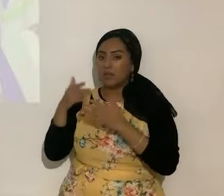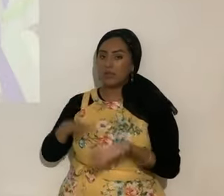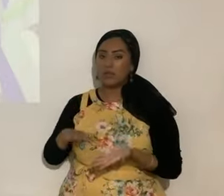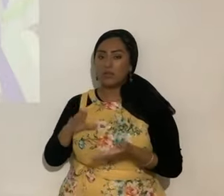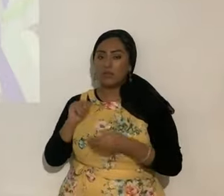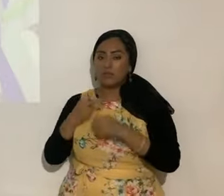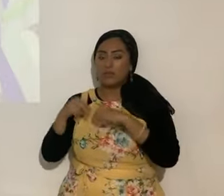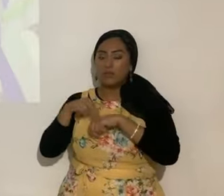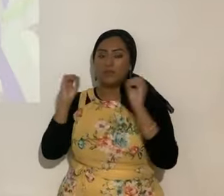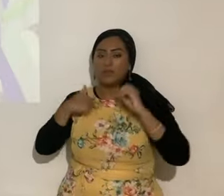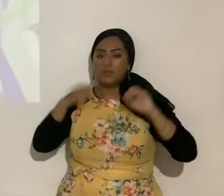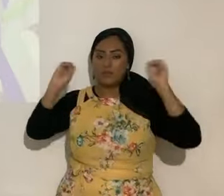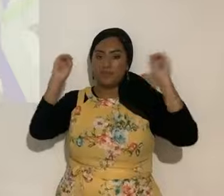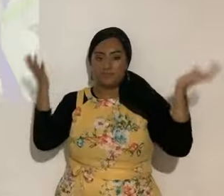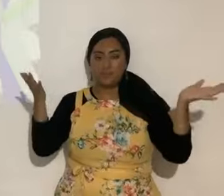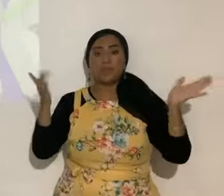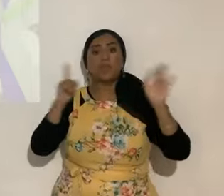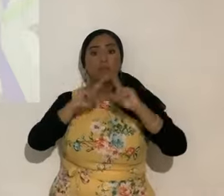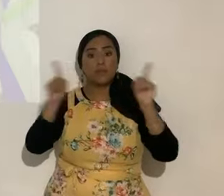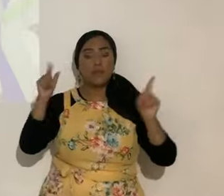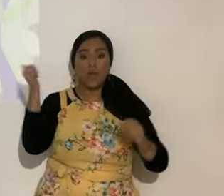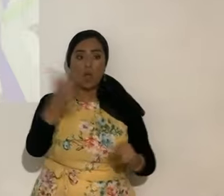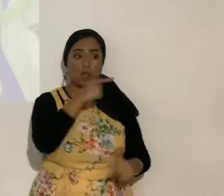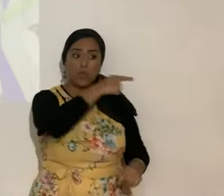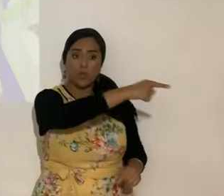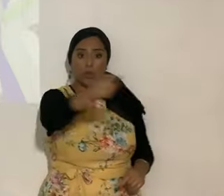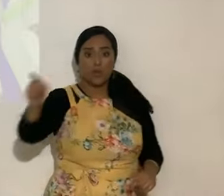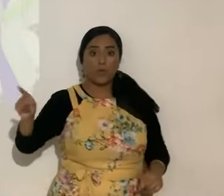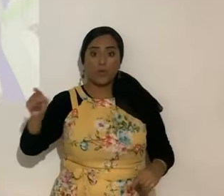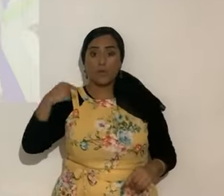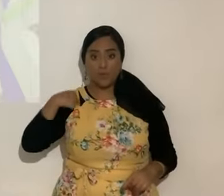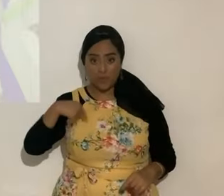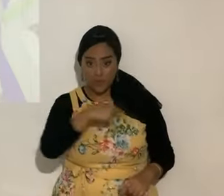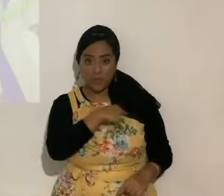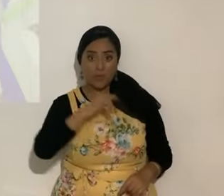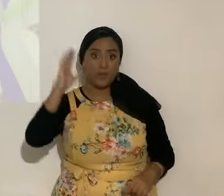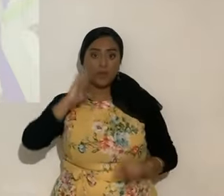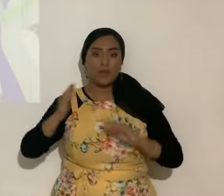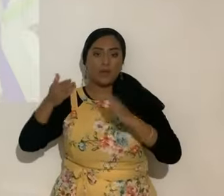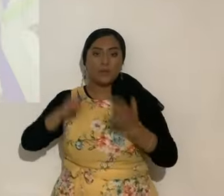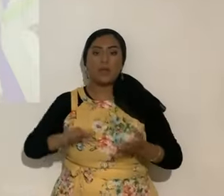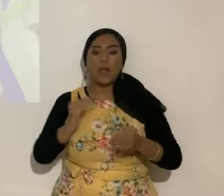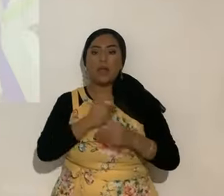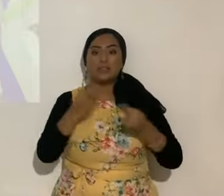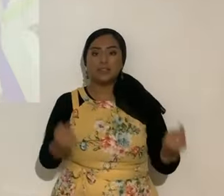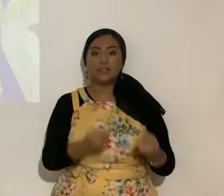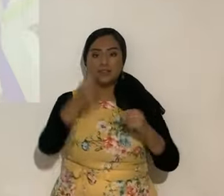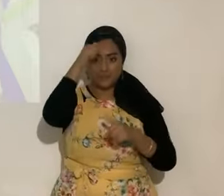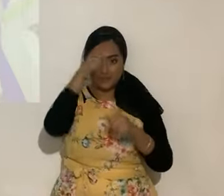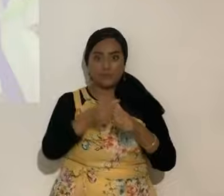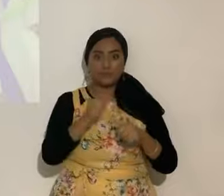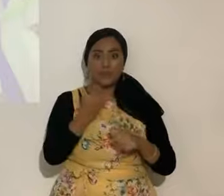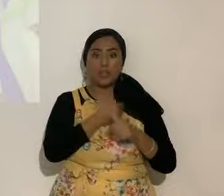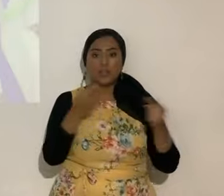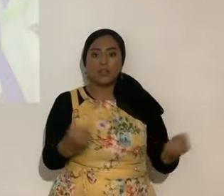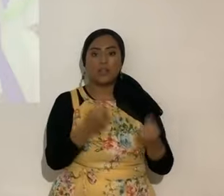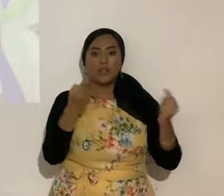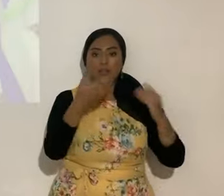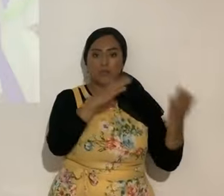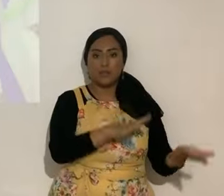resucité, no, pero todos, ustedes y nosotros, estábamos muertos, en nuestros delitos, y pecados,